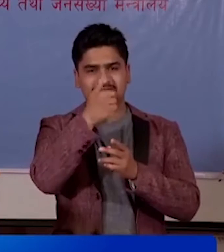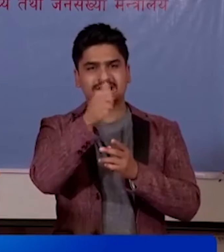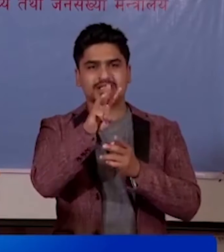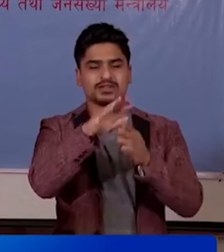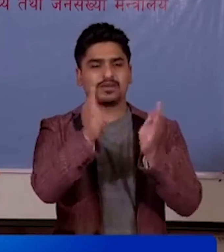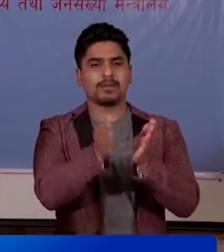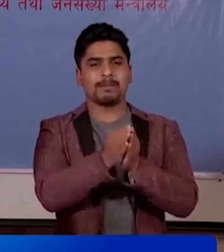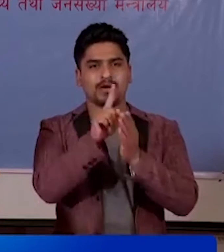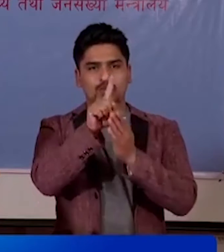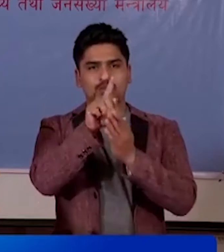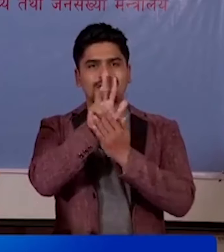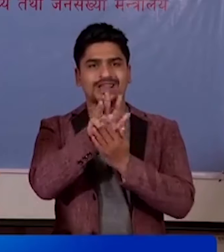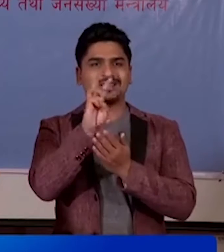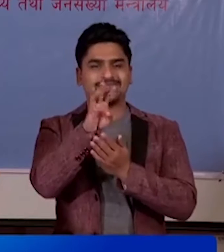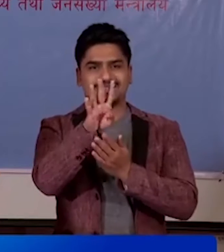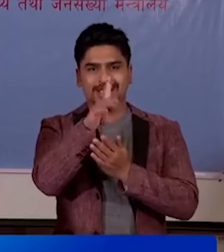कुल जम्मा